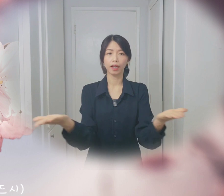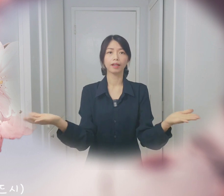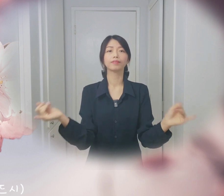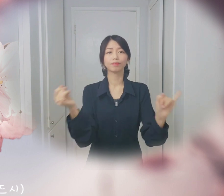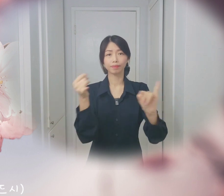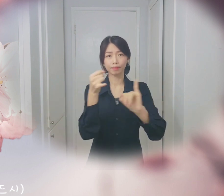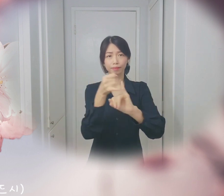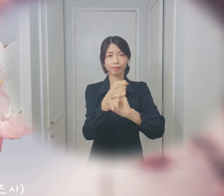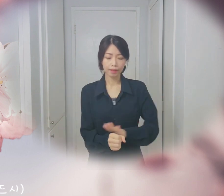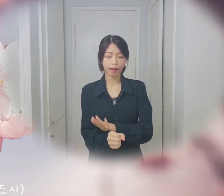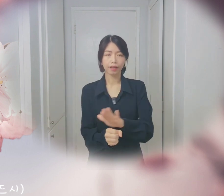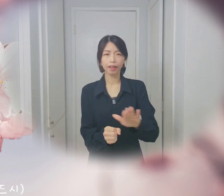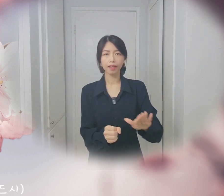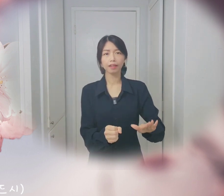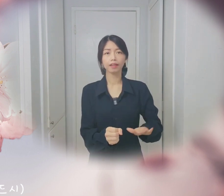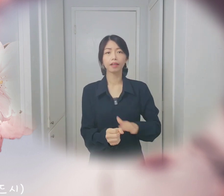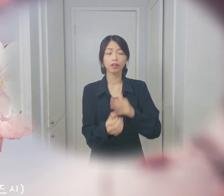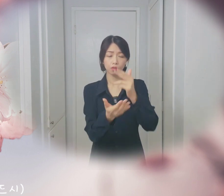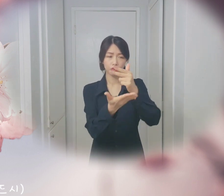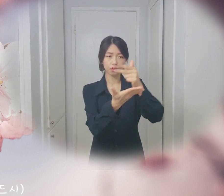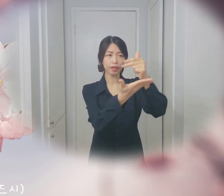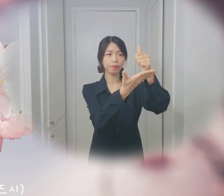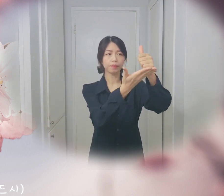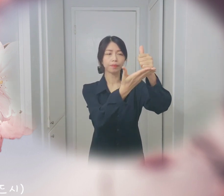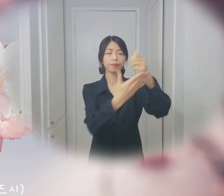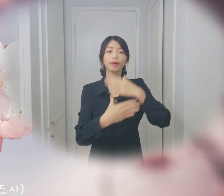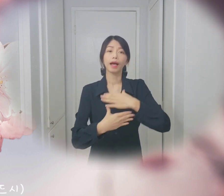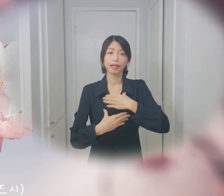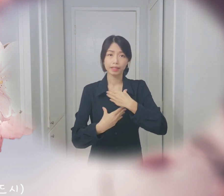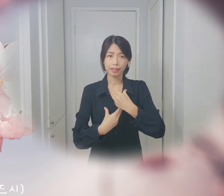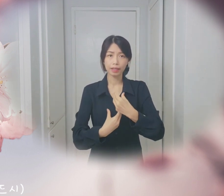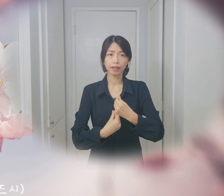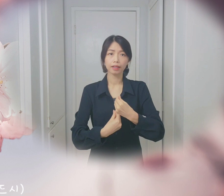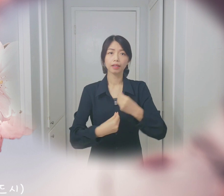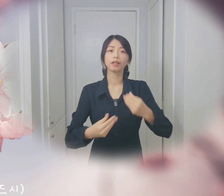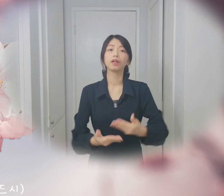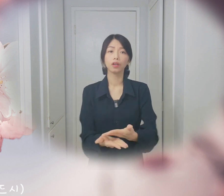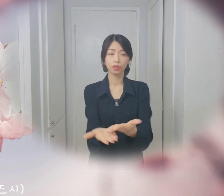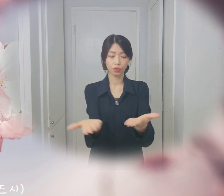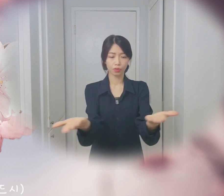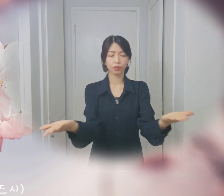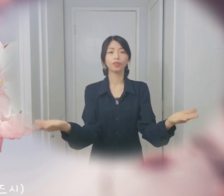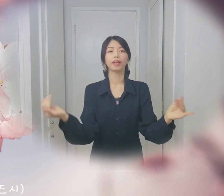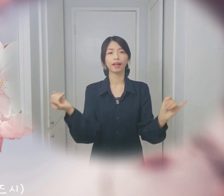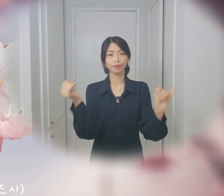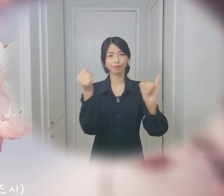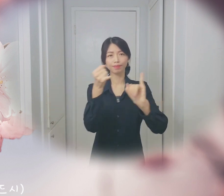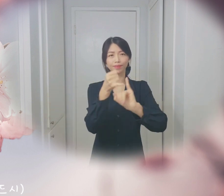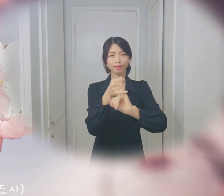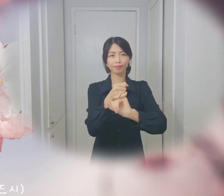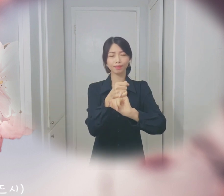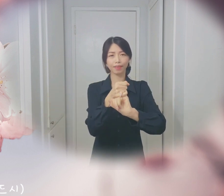줄이라 사랑의 주님 안식 줄이라